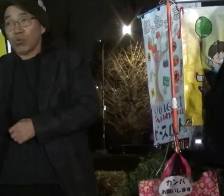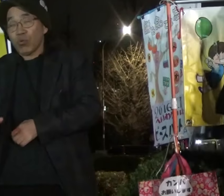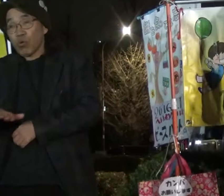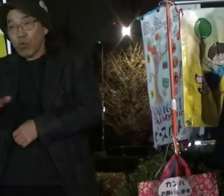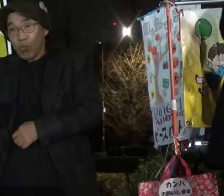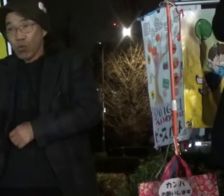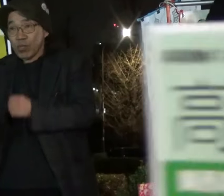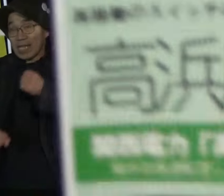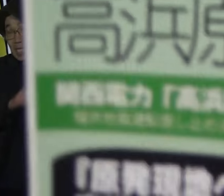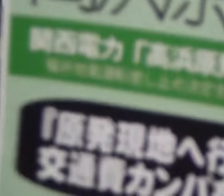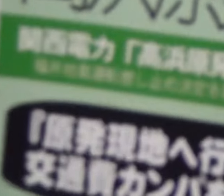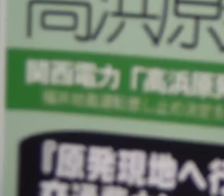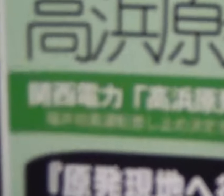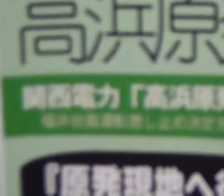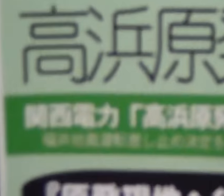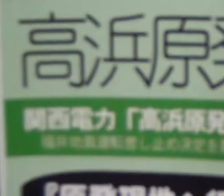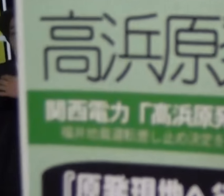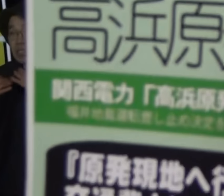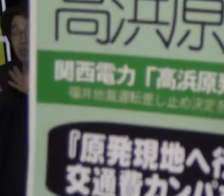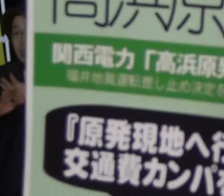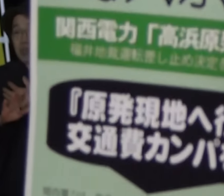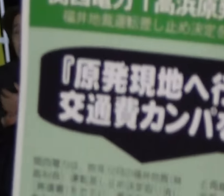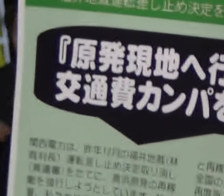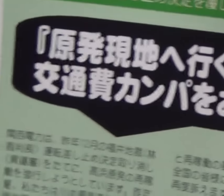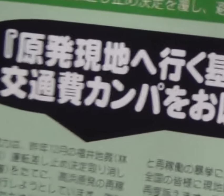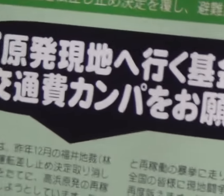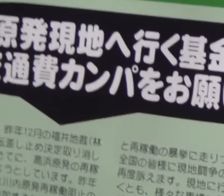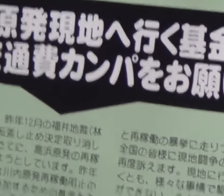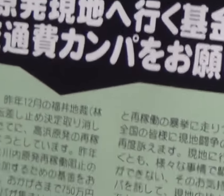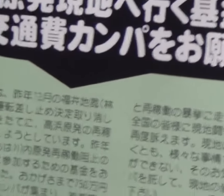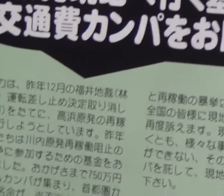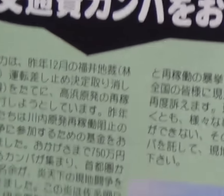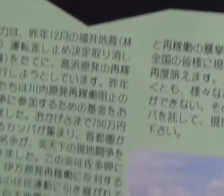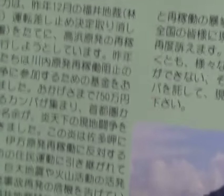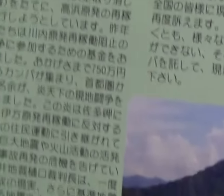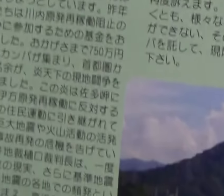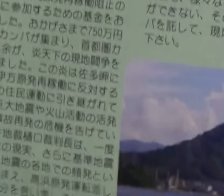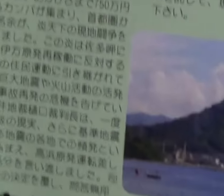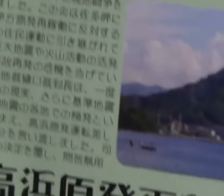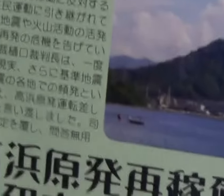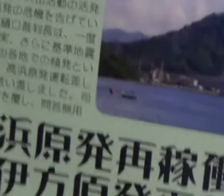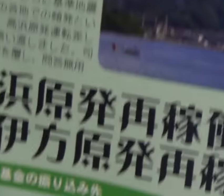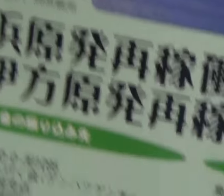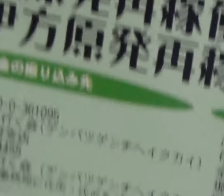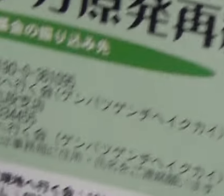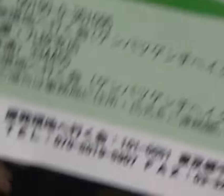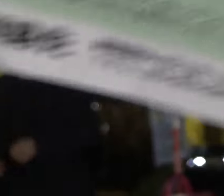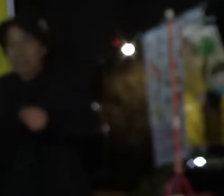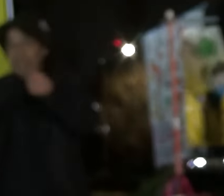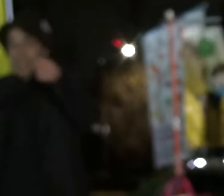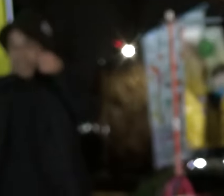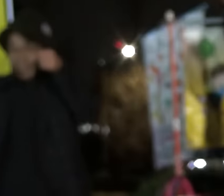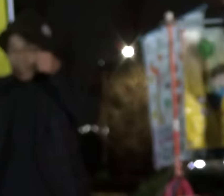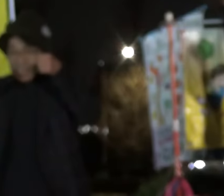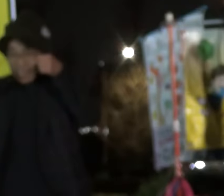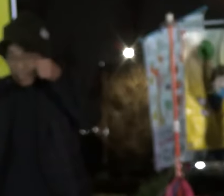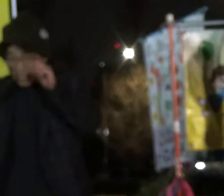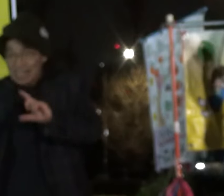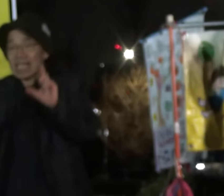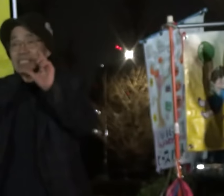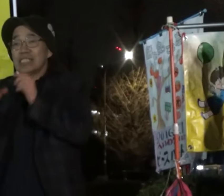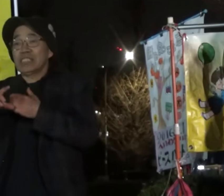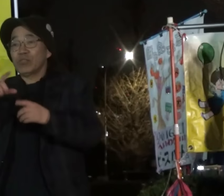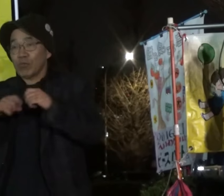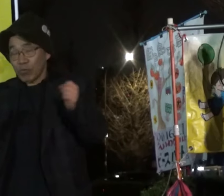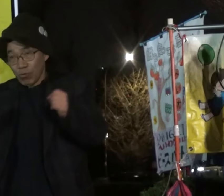。 子ども脱被爆裁判を支える会東日本の稲井です。こんばんは。寒い中、皆さん